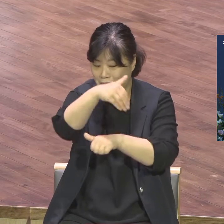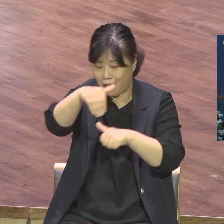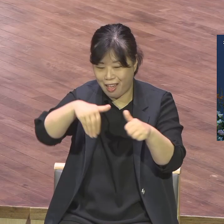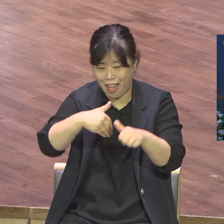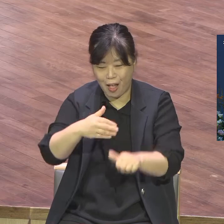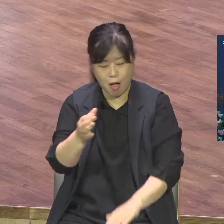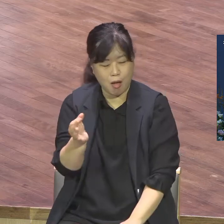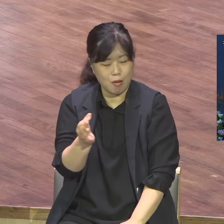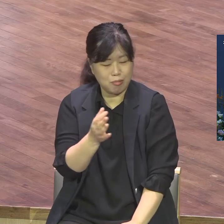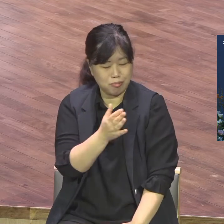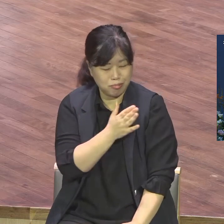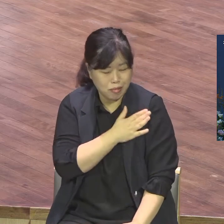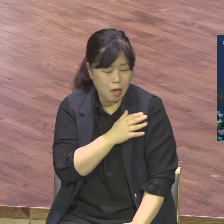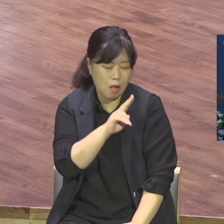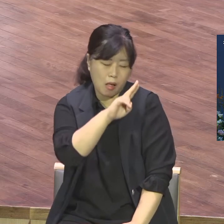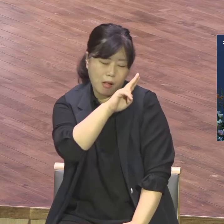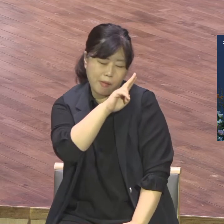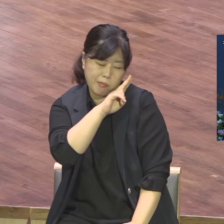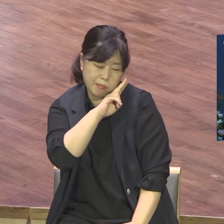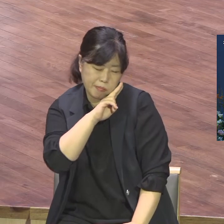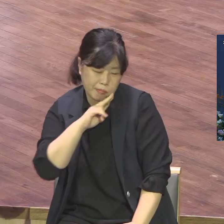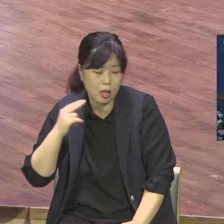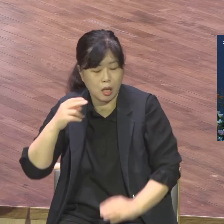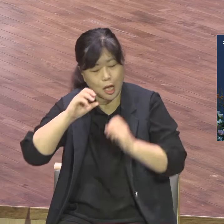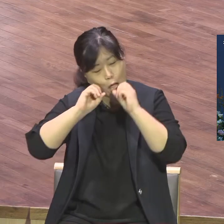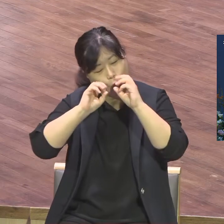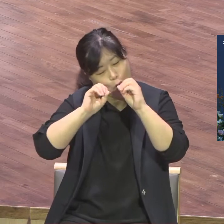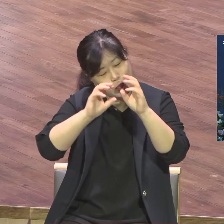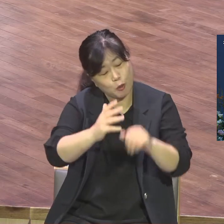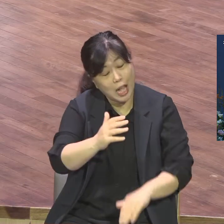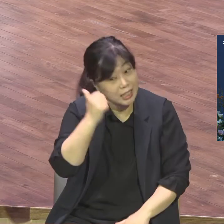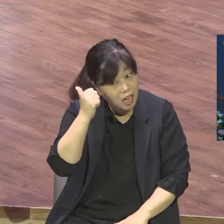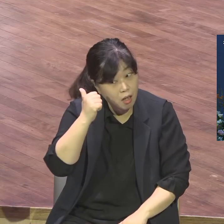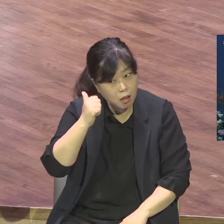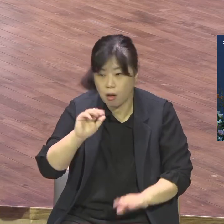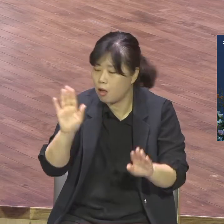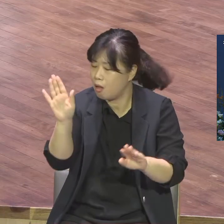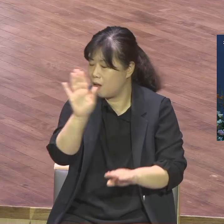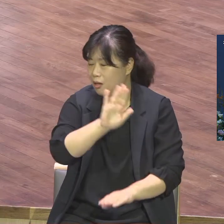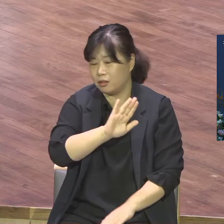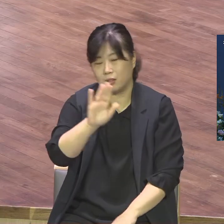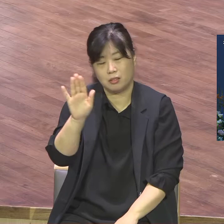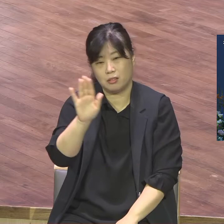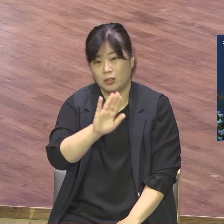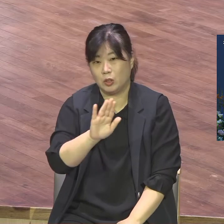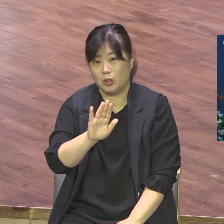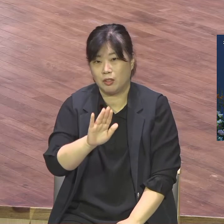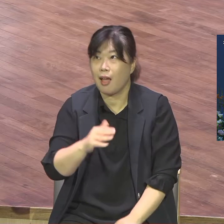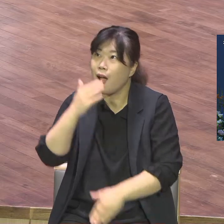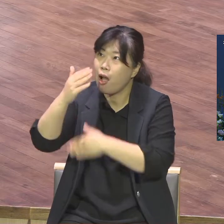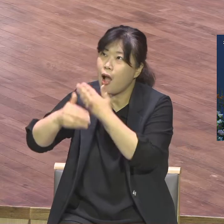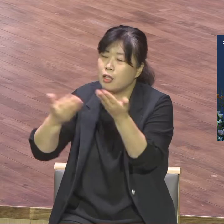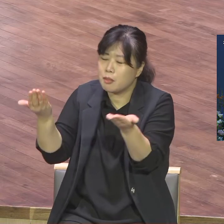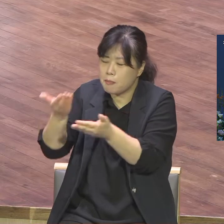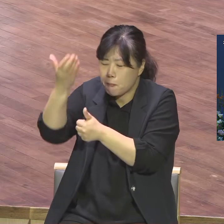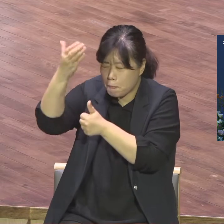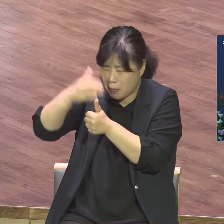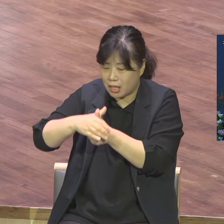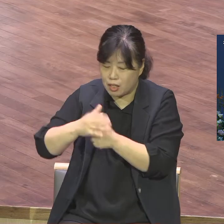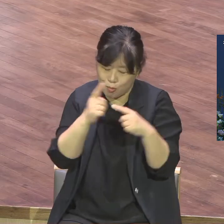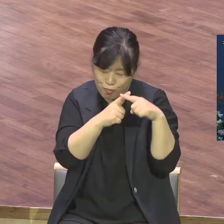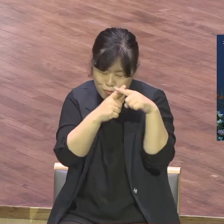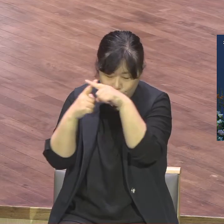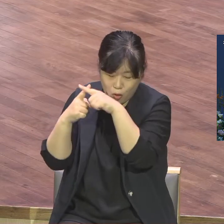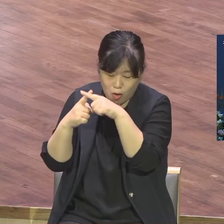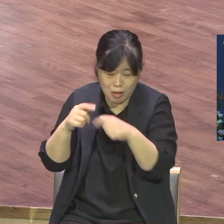있어가지고 행편이 좋아서 했습니까? 아니에요. 이 영혼구원 선교 진우의 명령은요 예수